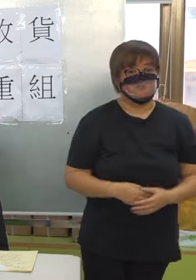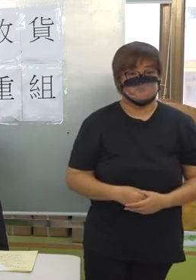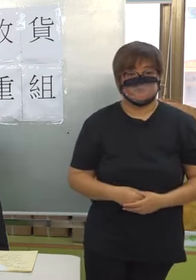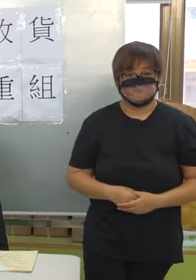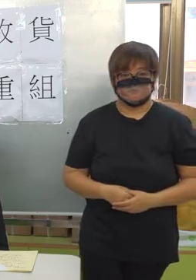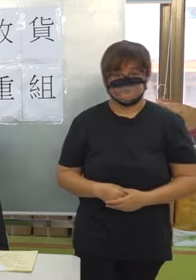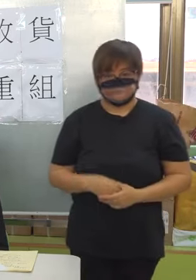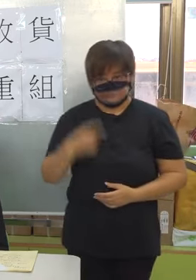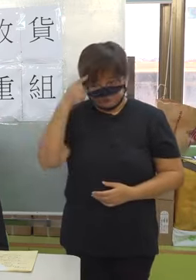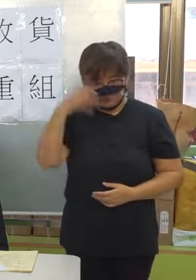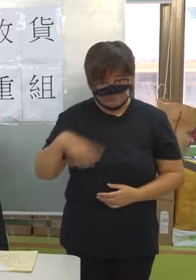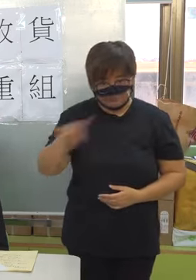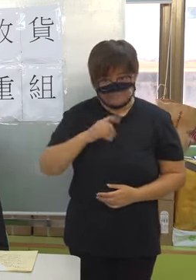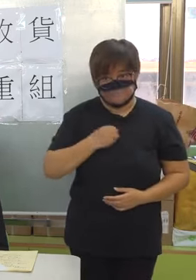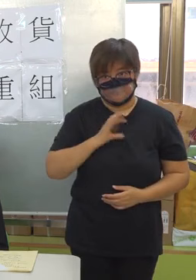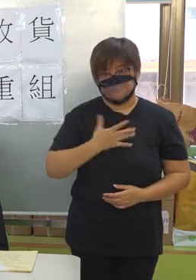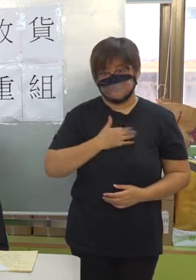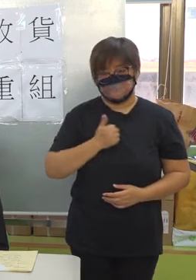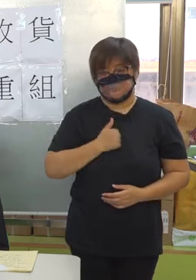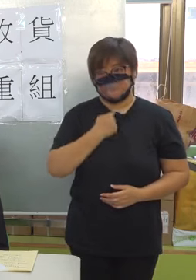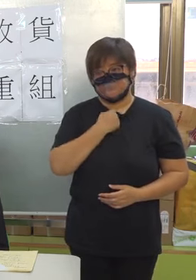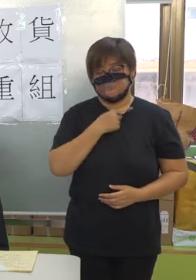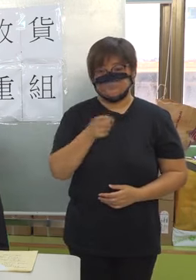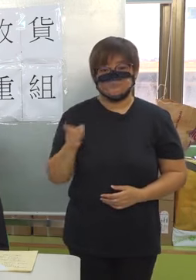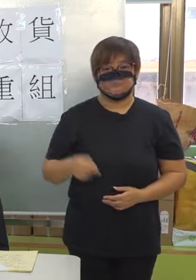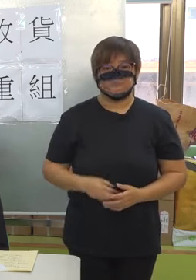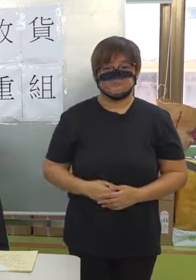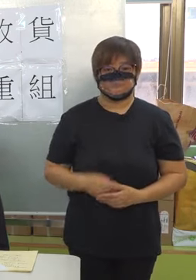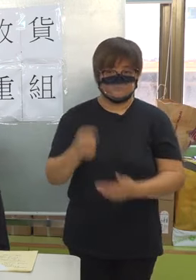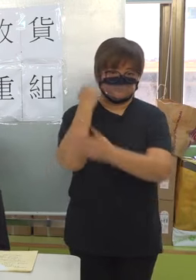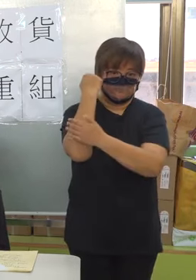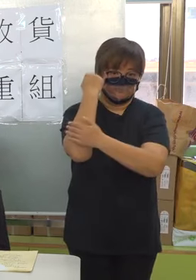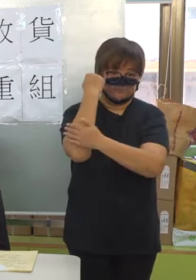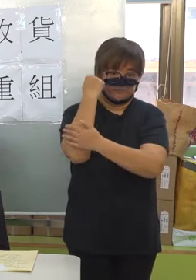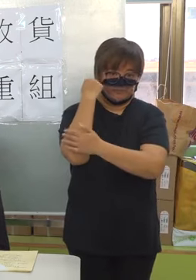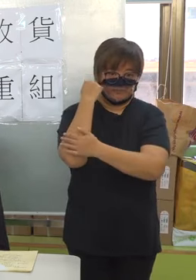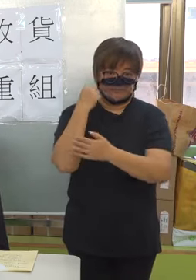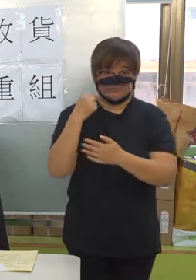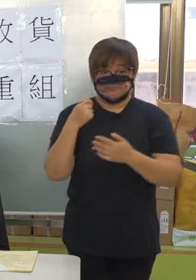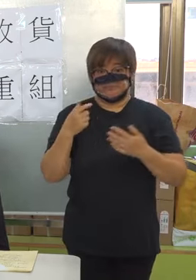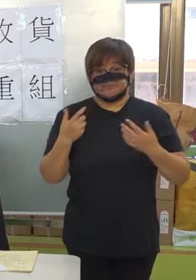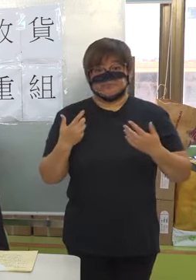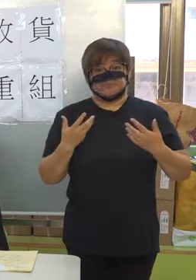係去同呢個政府呢個極權決一死戰。